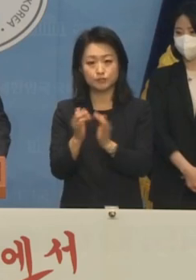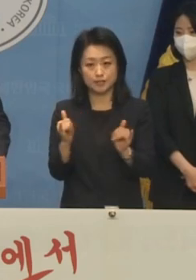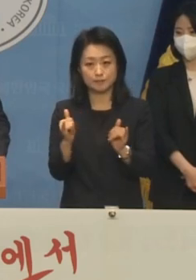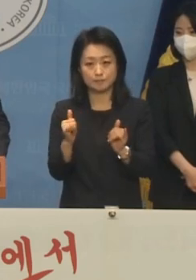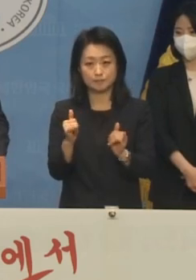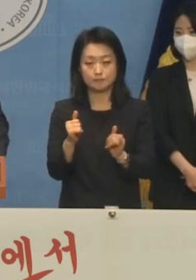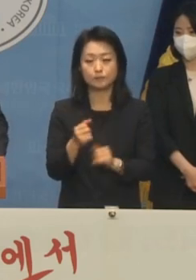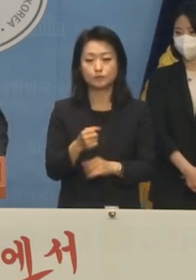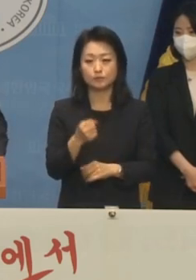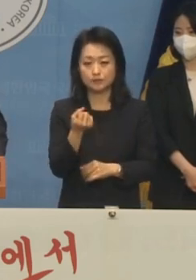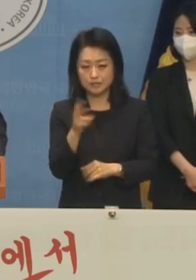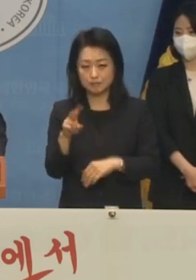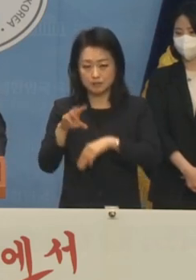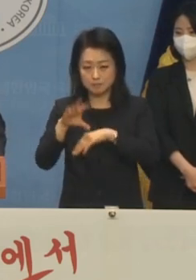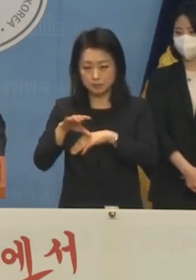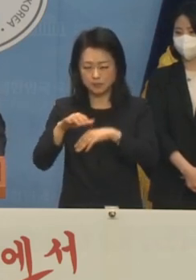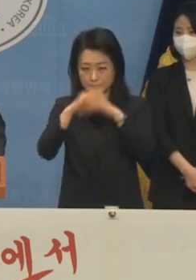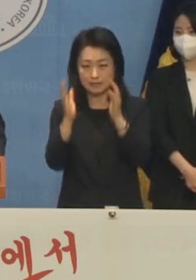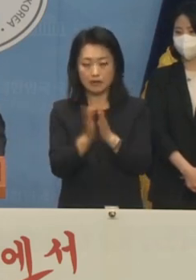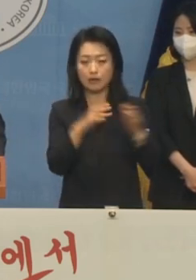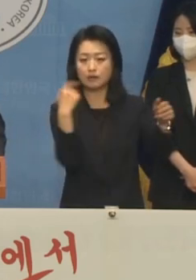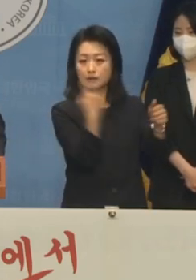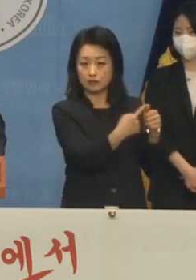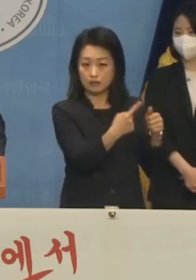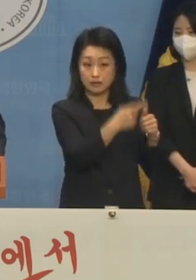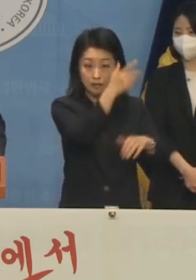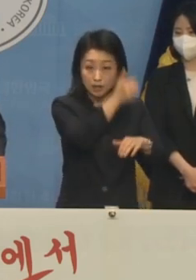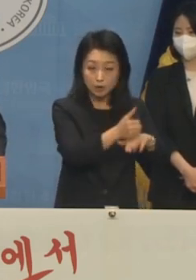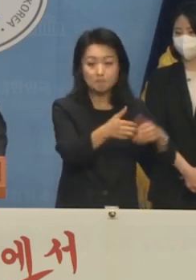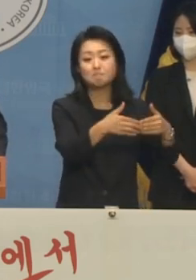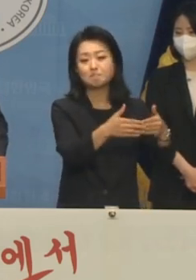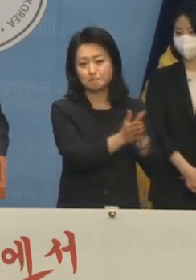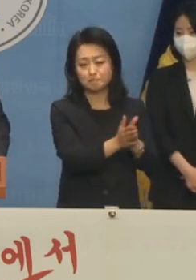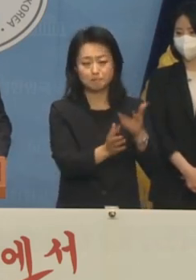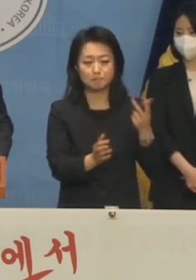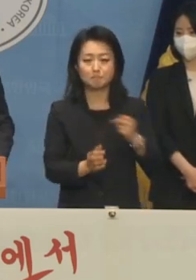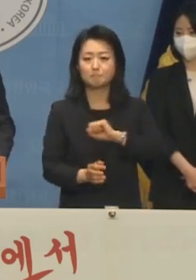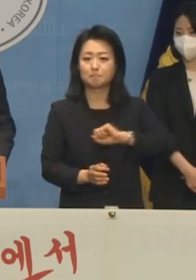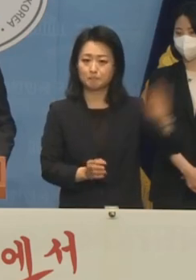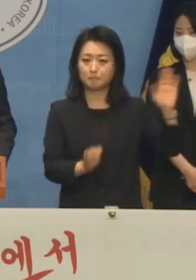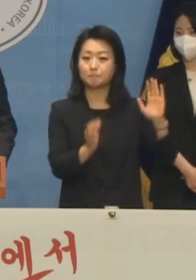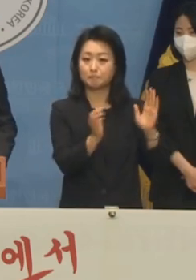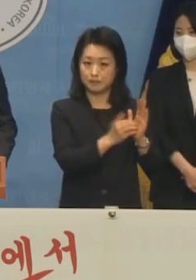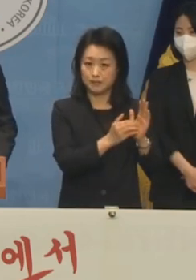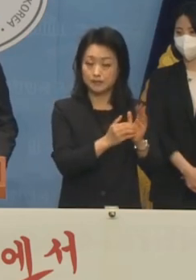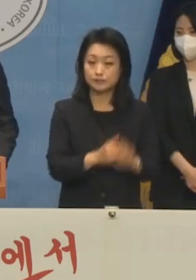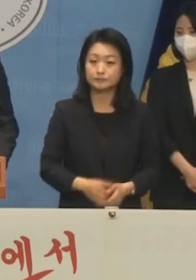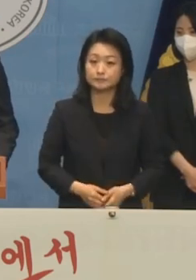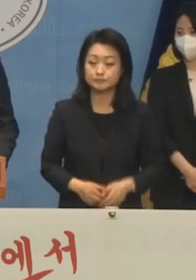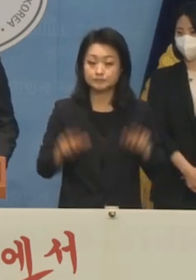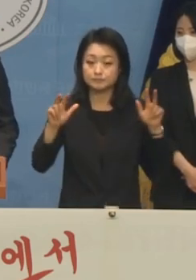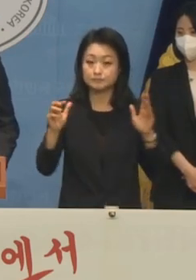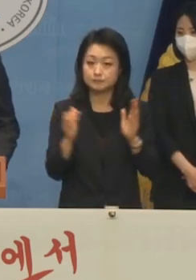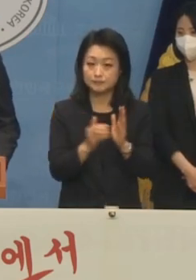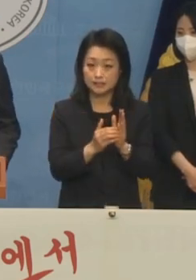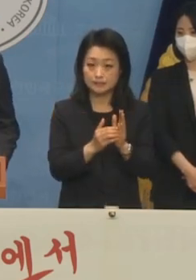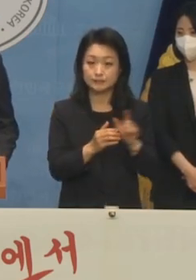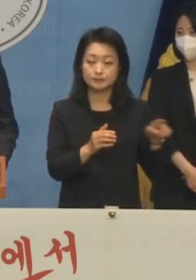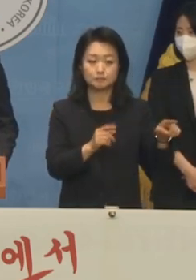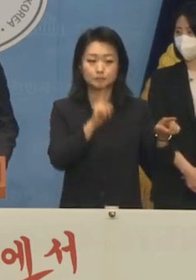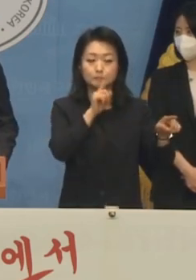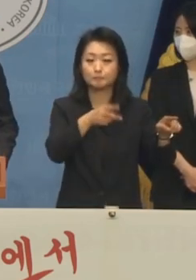언론의 질타를 받고 결국 폐기 처분된 것으로 보입니다. 그런데 지금까지 뒷짐을